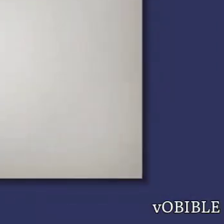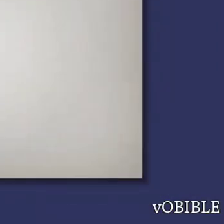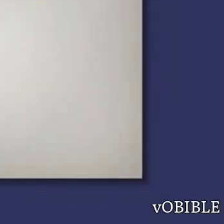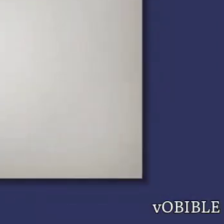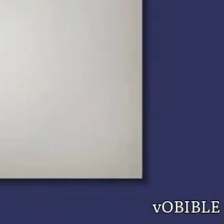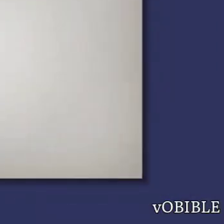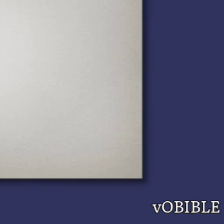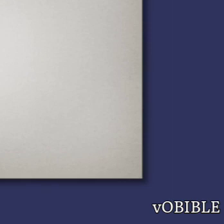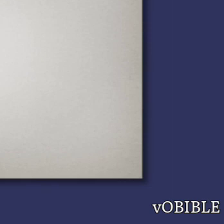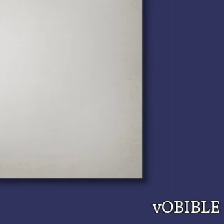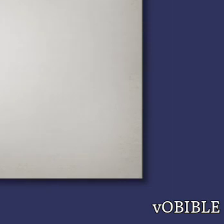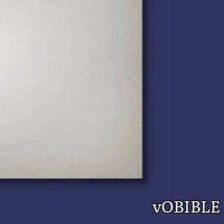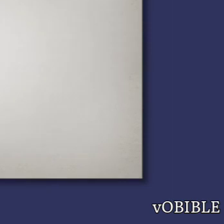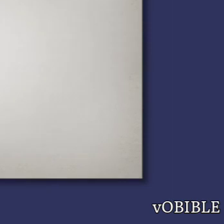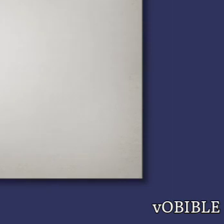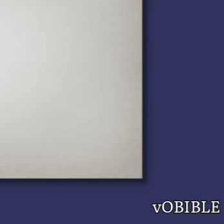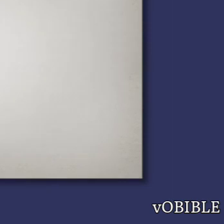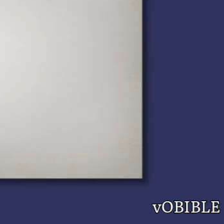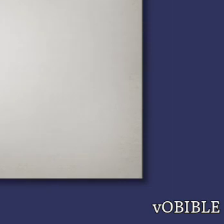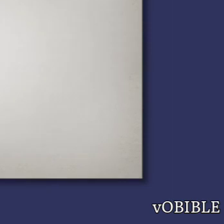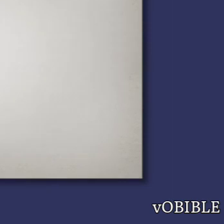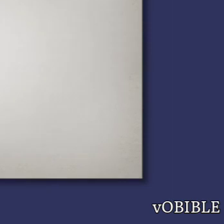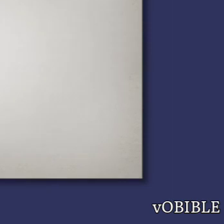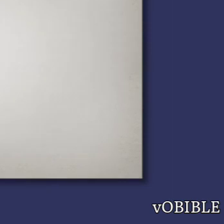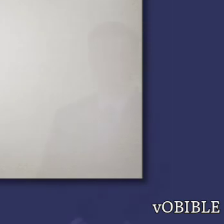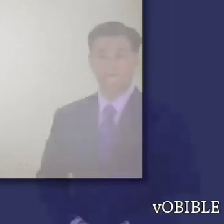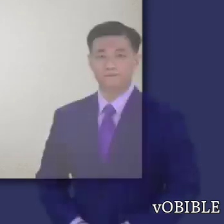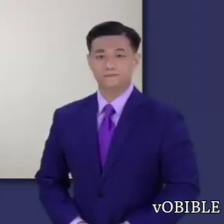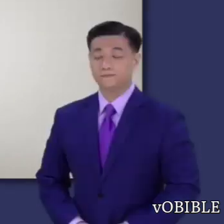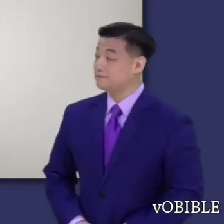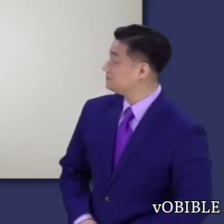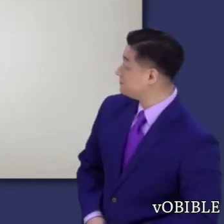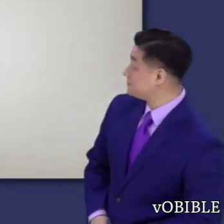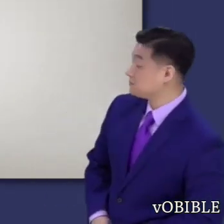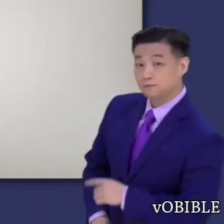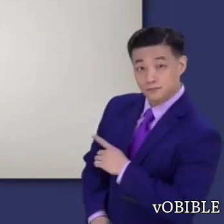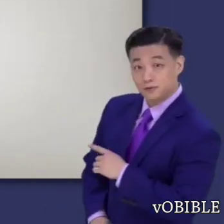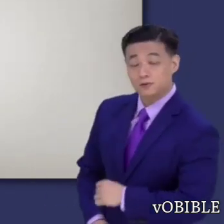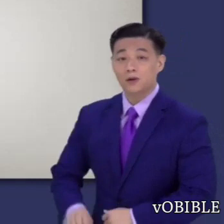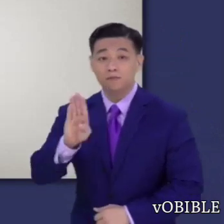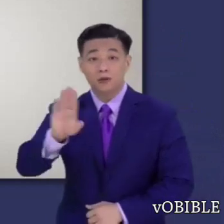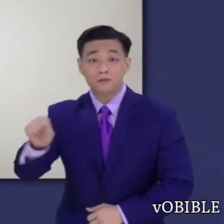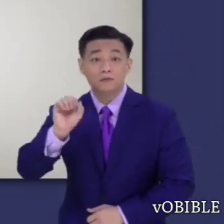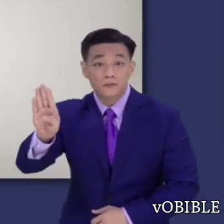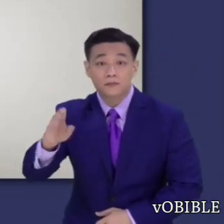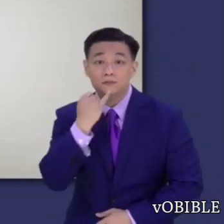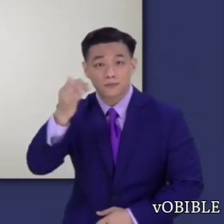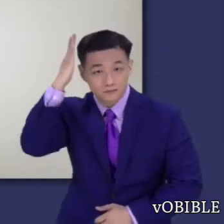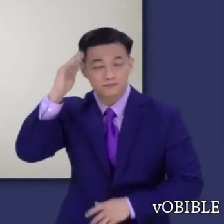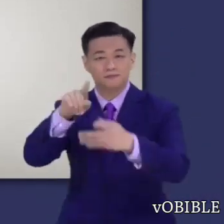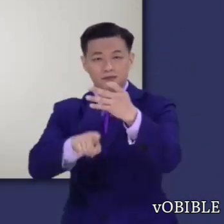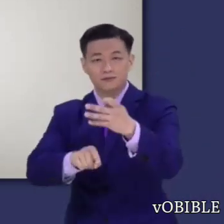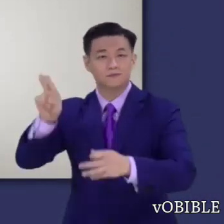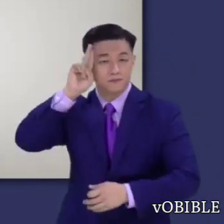你知道吗？在哥罗西书4章10节，保罗提到巴拿巴的表弟马可，马可